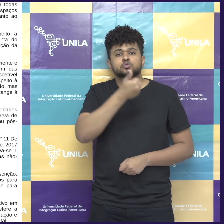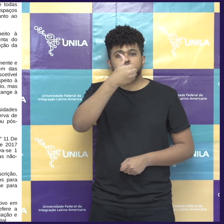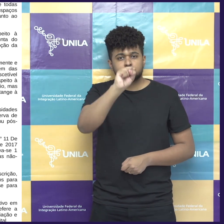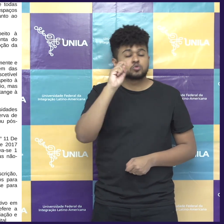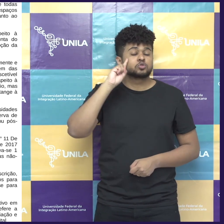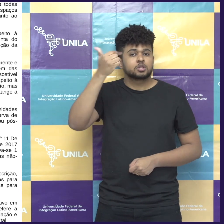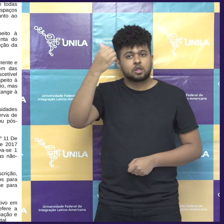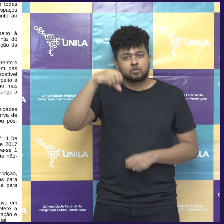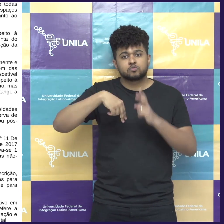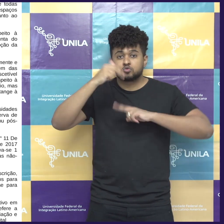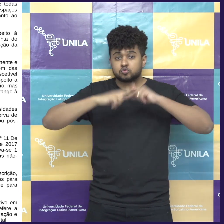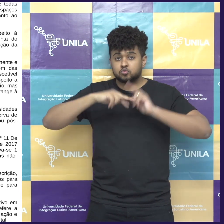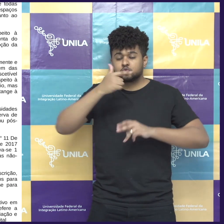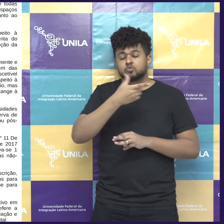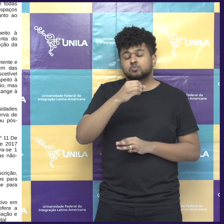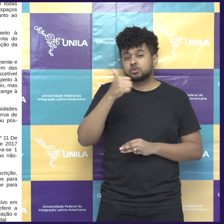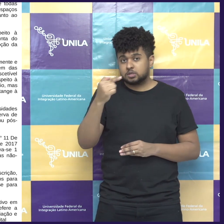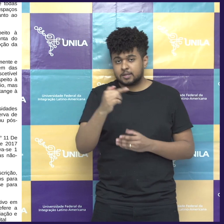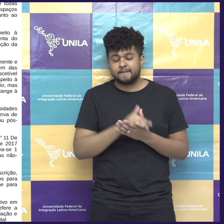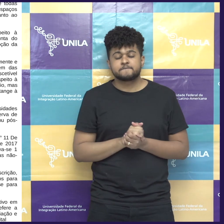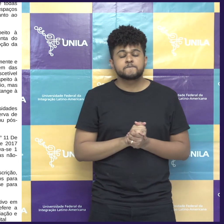de 19 de junho de 2017,